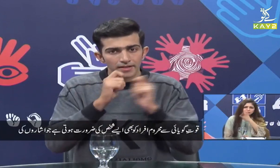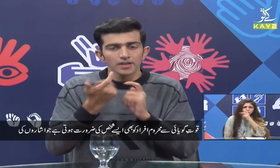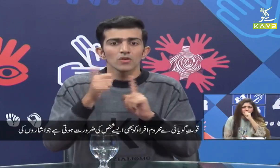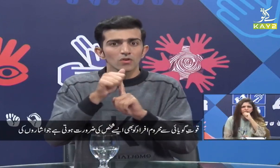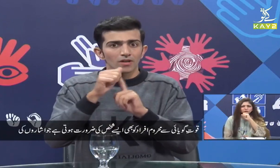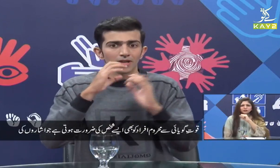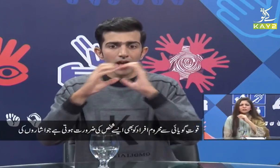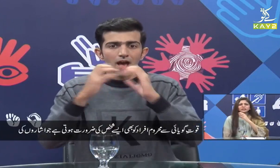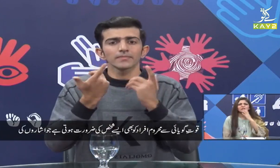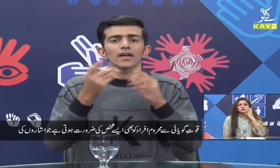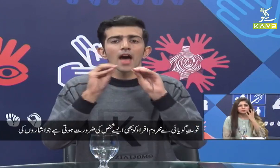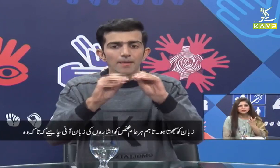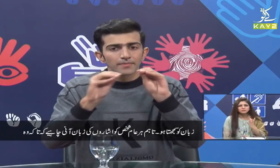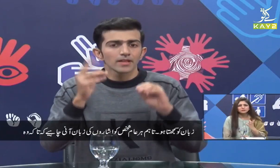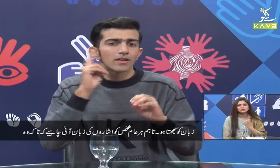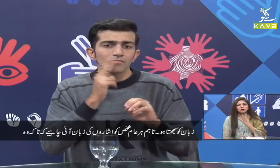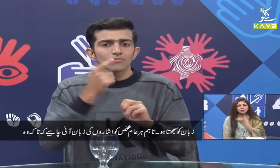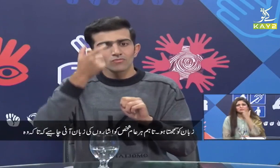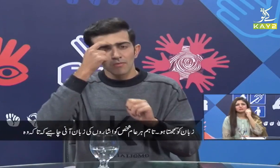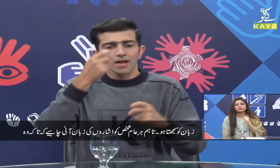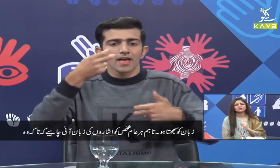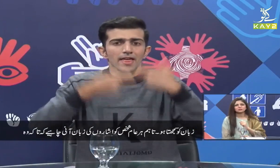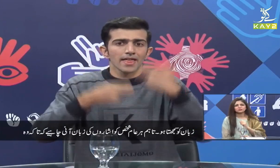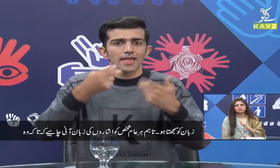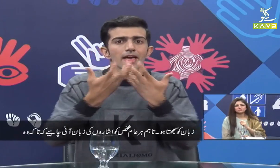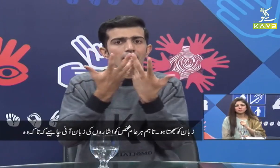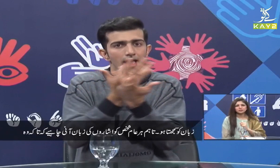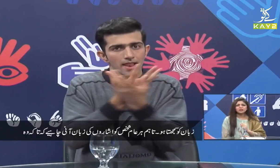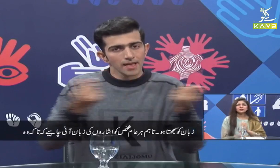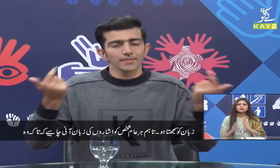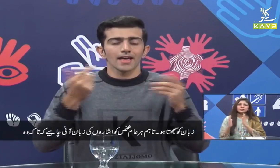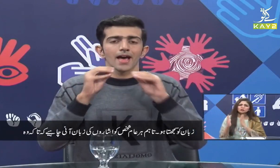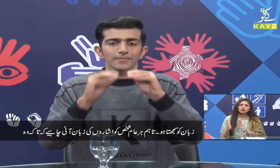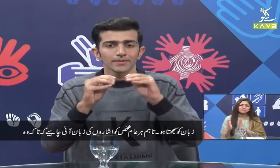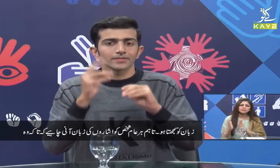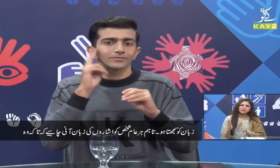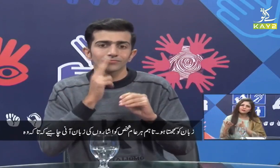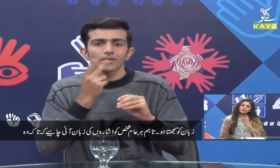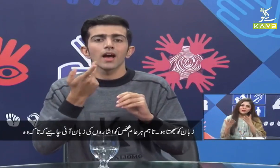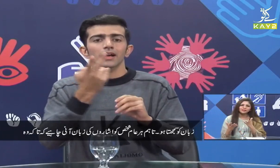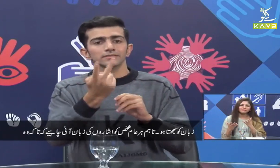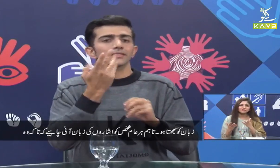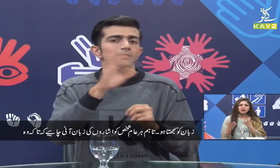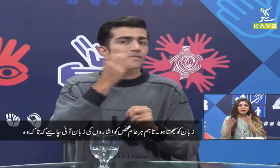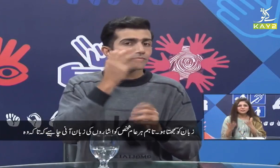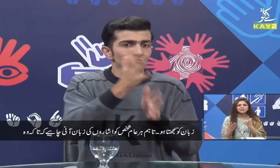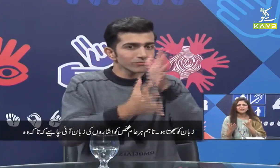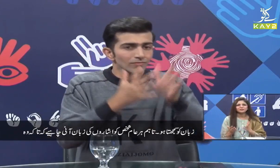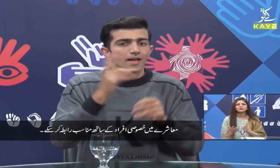जॉब इंटरव्यू जाते हैं, कहीं हॉस्पिटल में किसी डॉक्टर के साथ कन्वर्सेशन करनी पड़ जाए, तो एक नॉर्मल इंसान को साइन लैंग्वेज आनी चाहिए जो